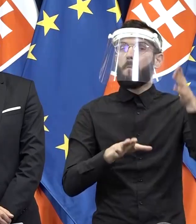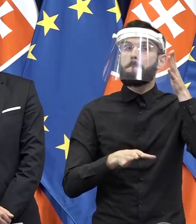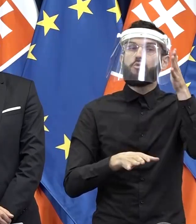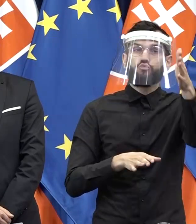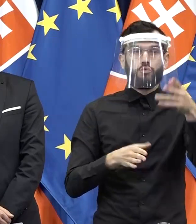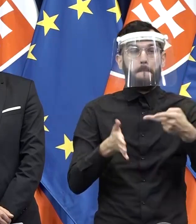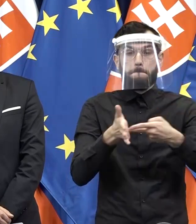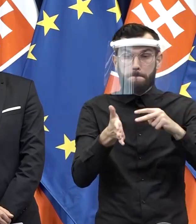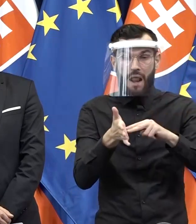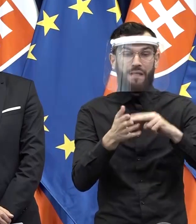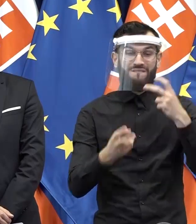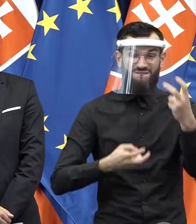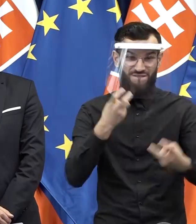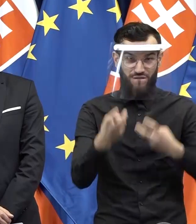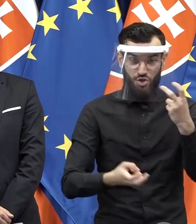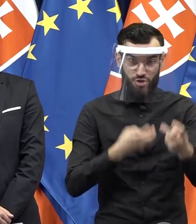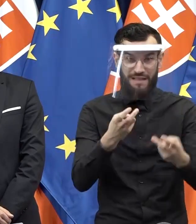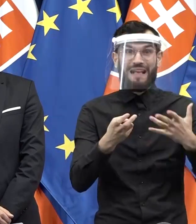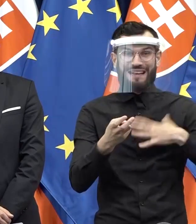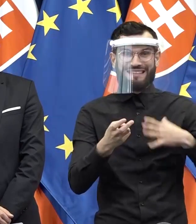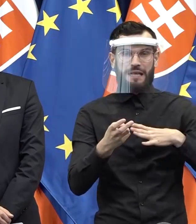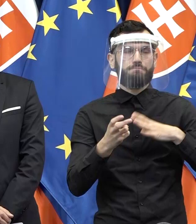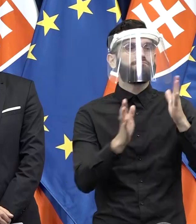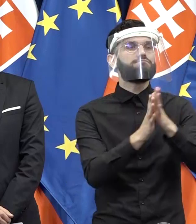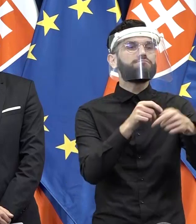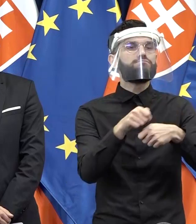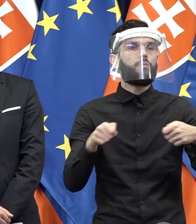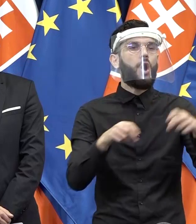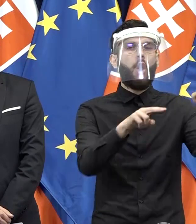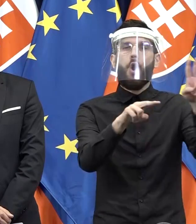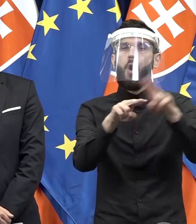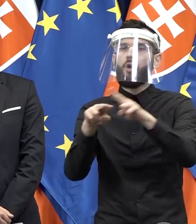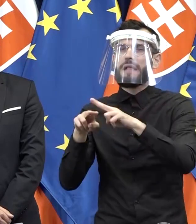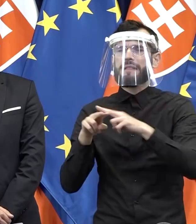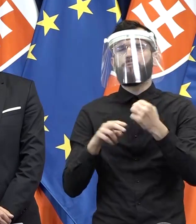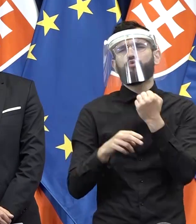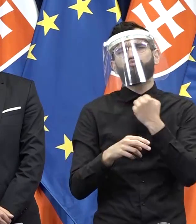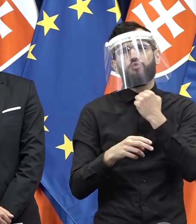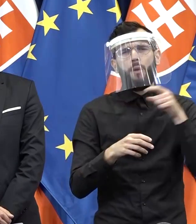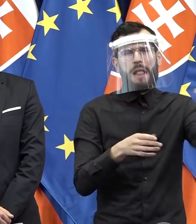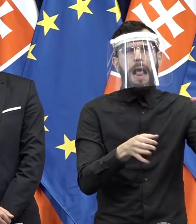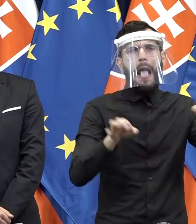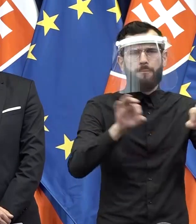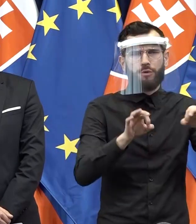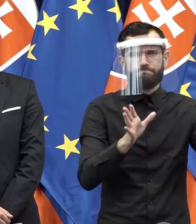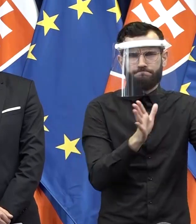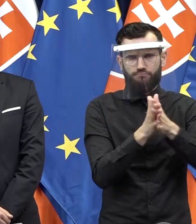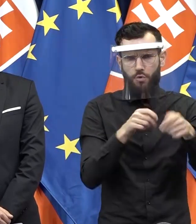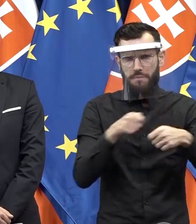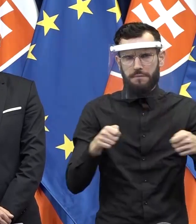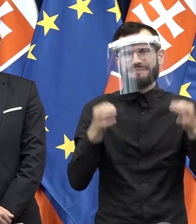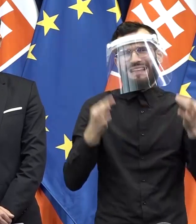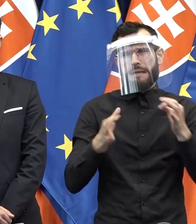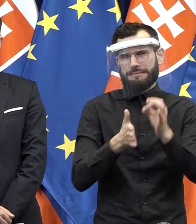plánujeme vyšetrovať aj spolupráci s ďalšími komerčnými laboratóriami. Takže to je asi taká